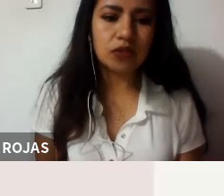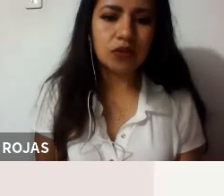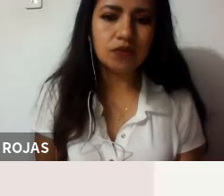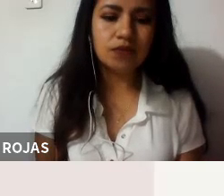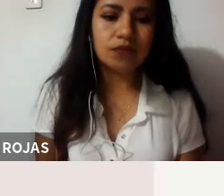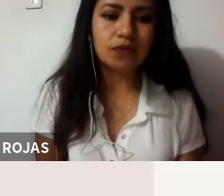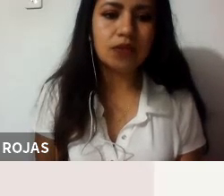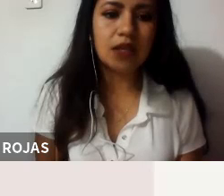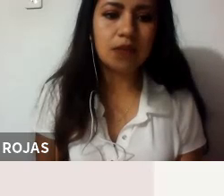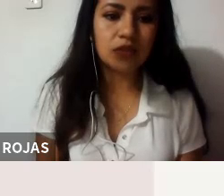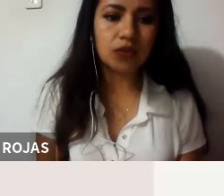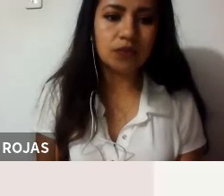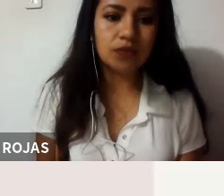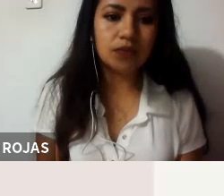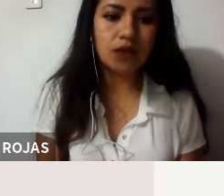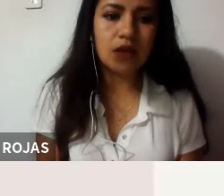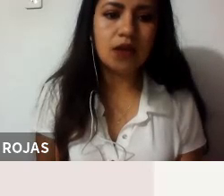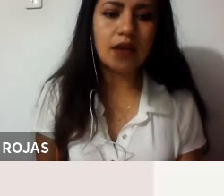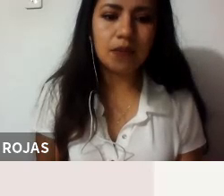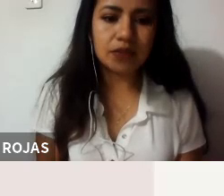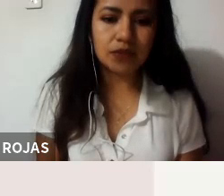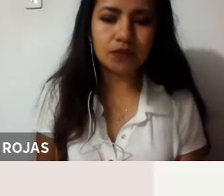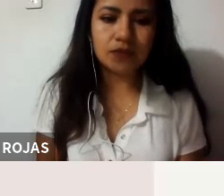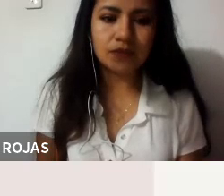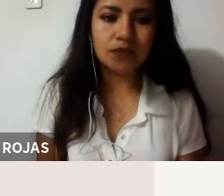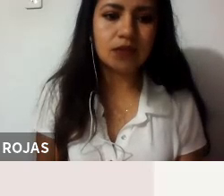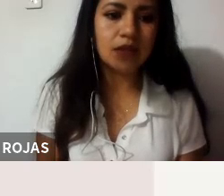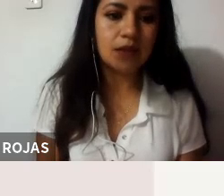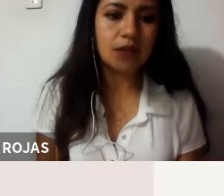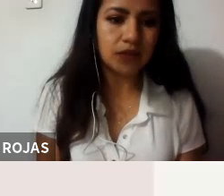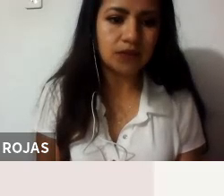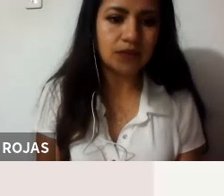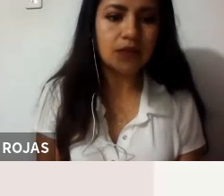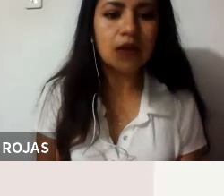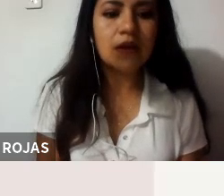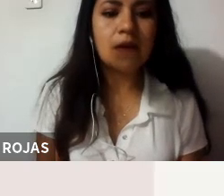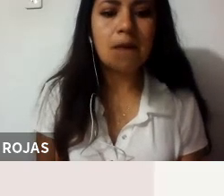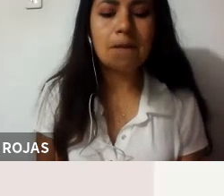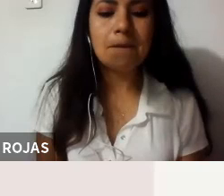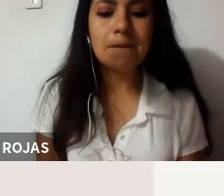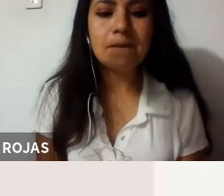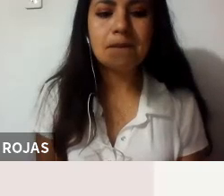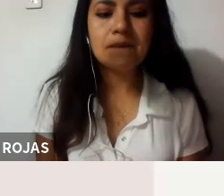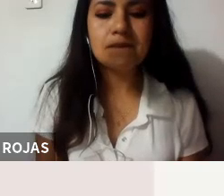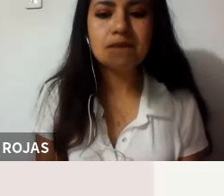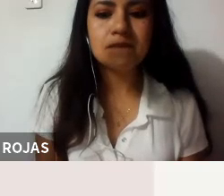¿Qué pasó? ¿Qué pasó? ¿Qué pasó? ¿Qué pasó?